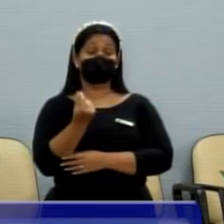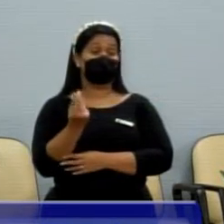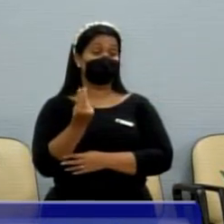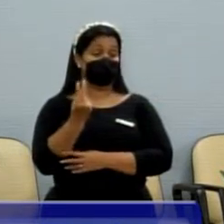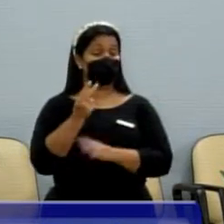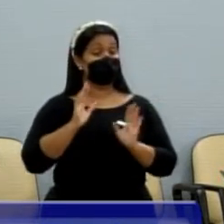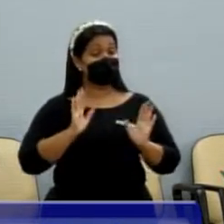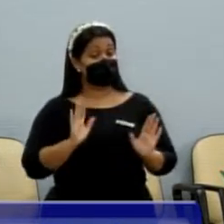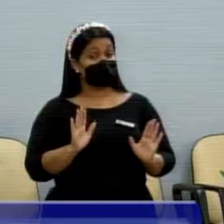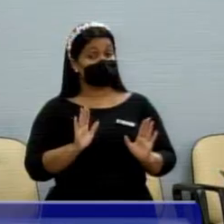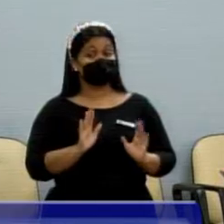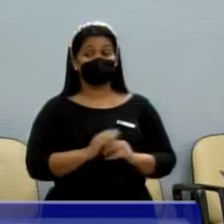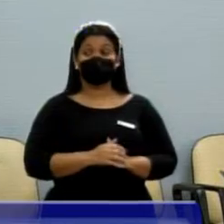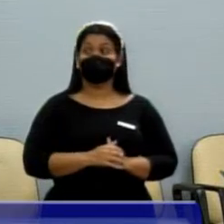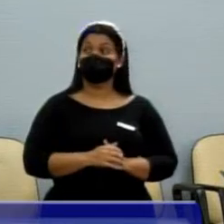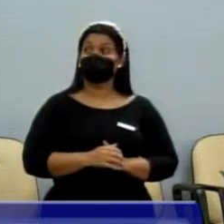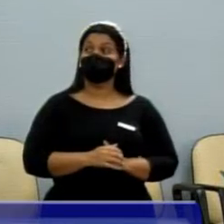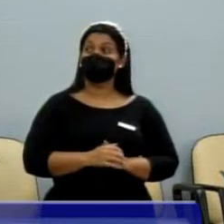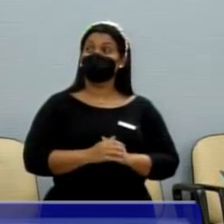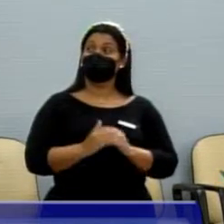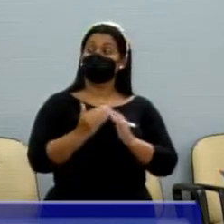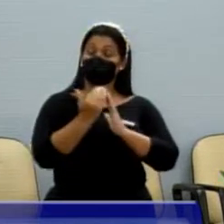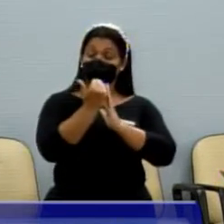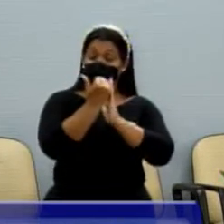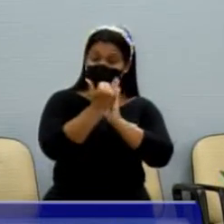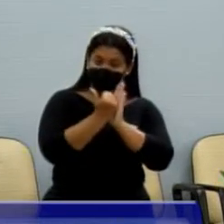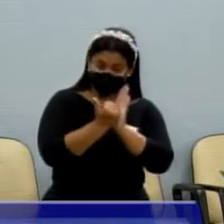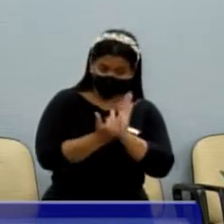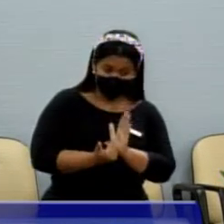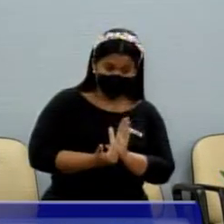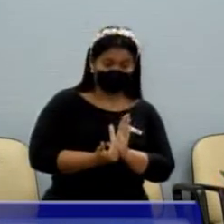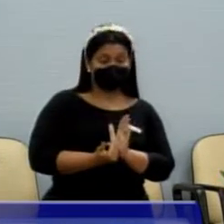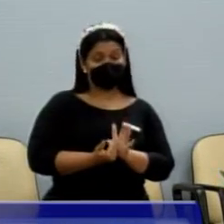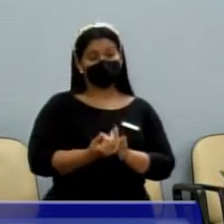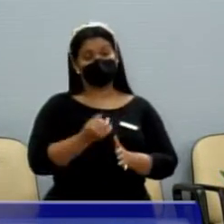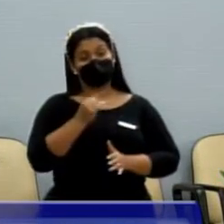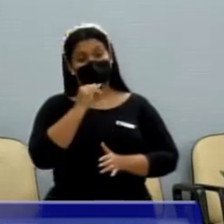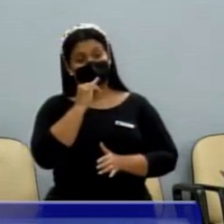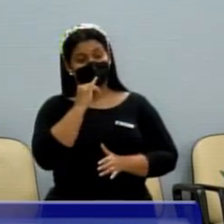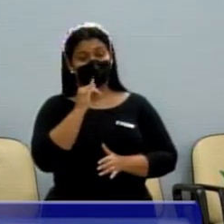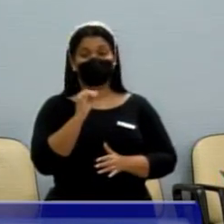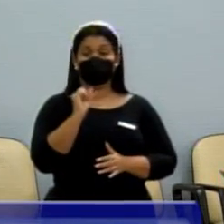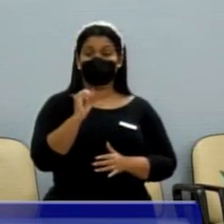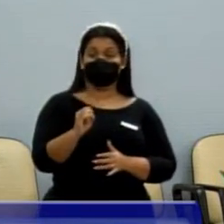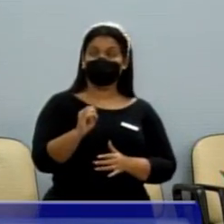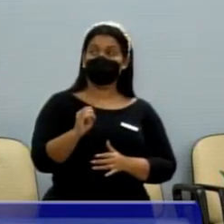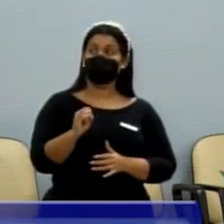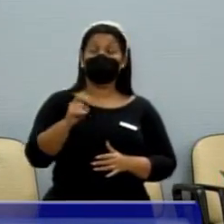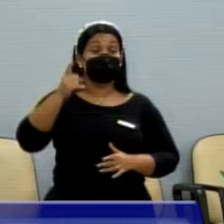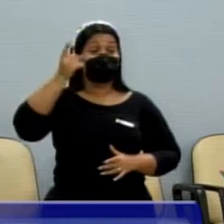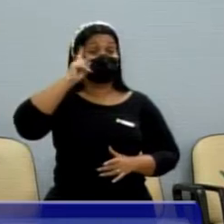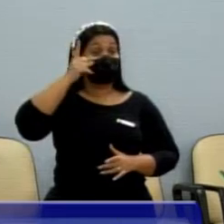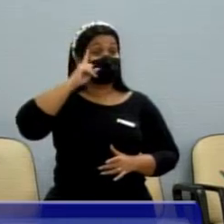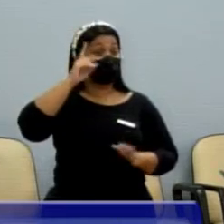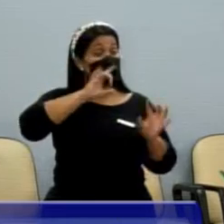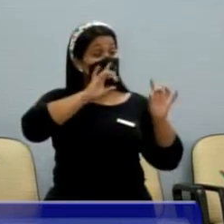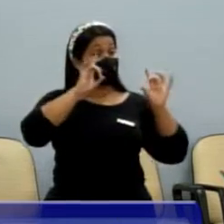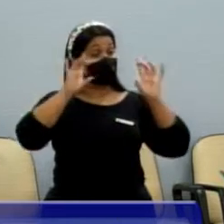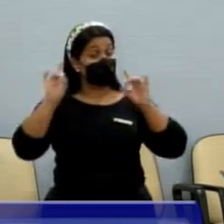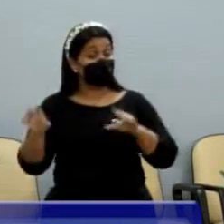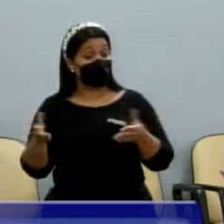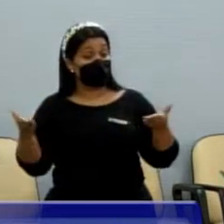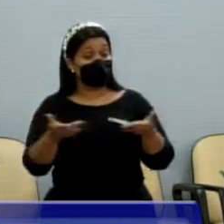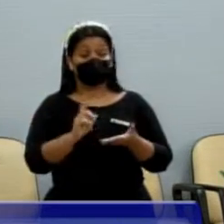porém há uma redução se locais que passavam todos os dias hoje não